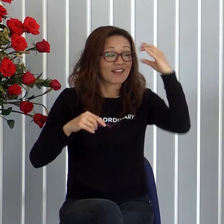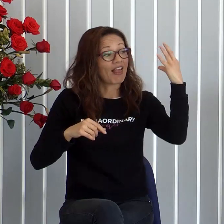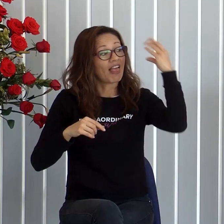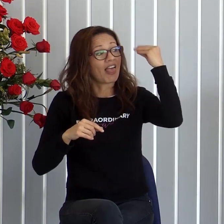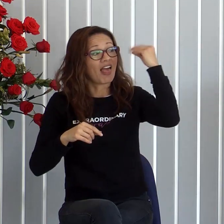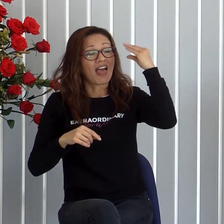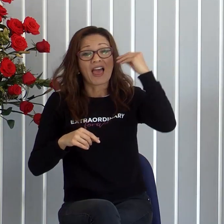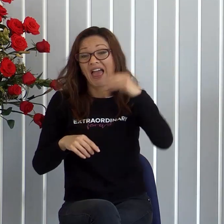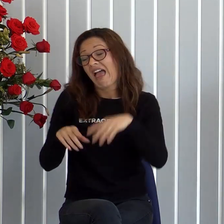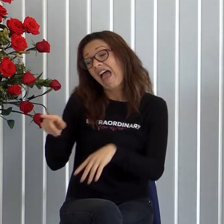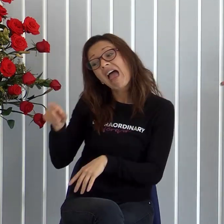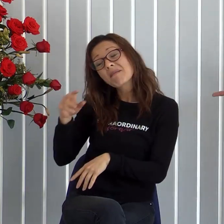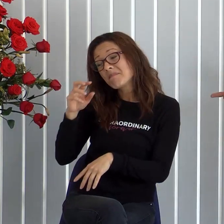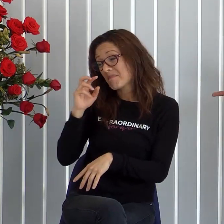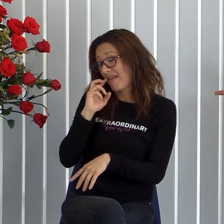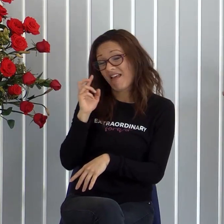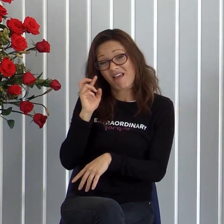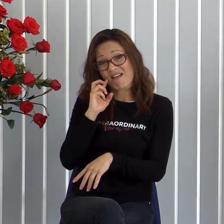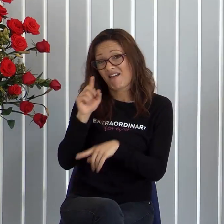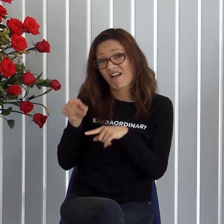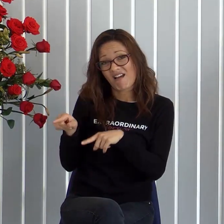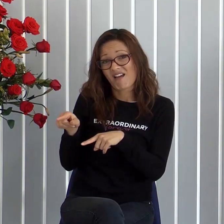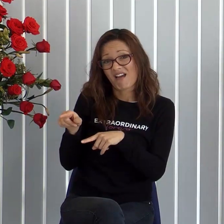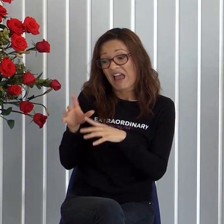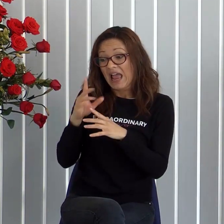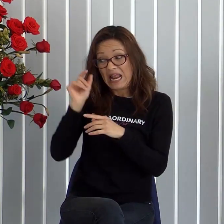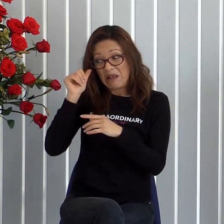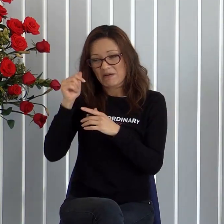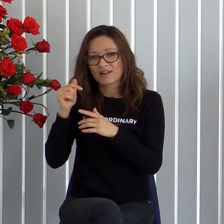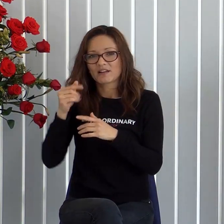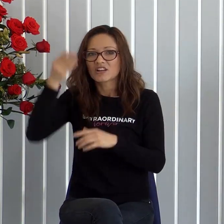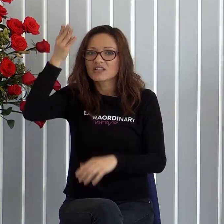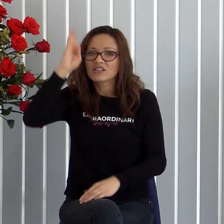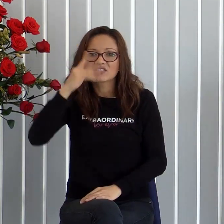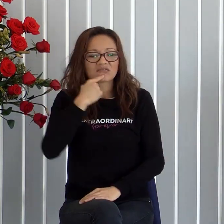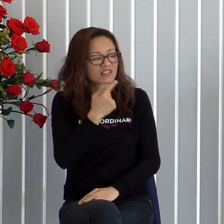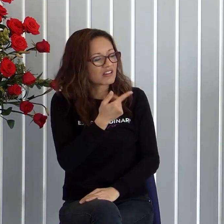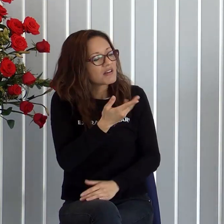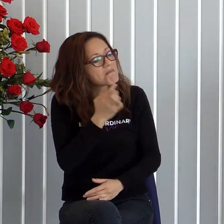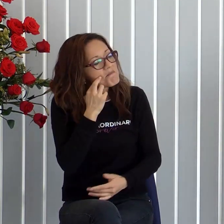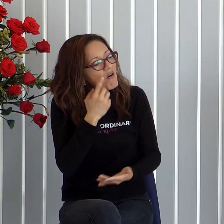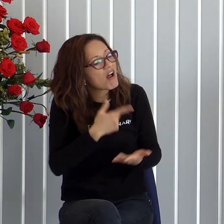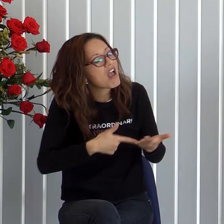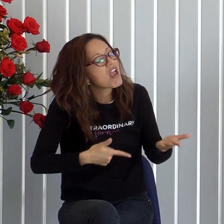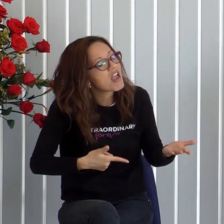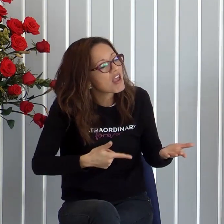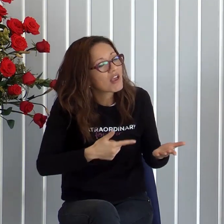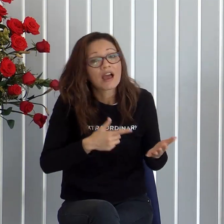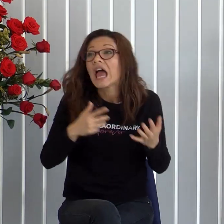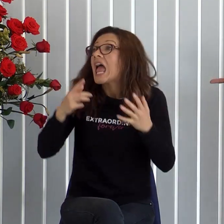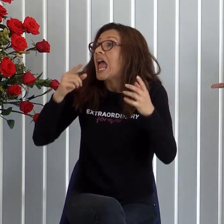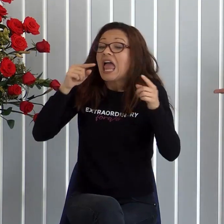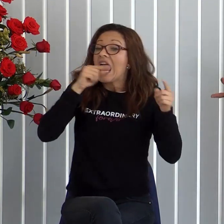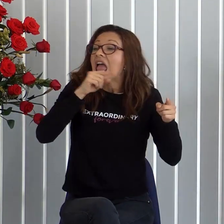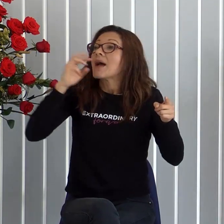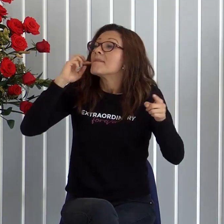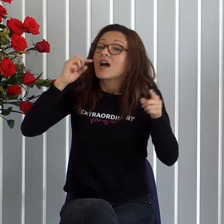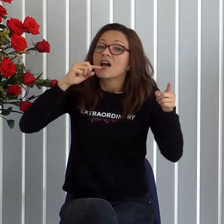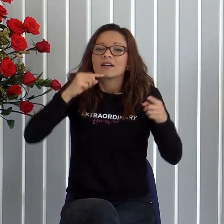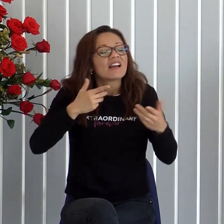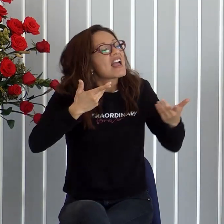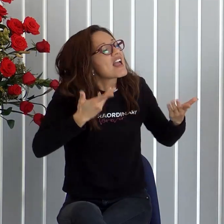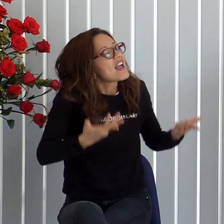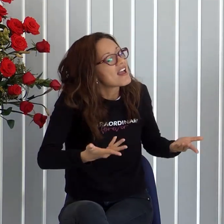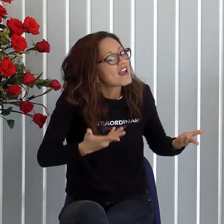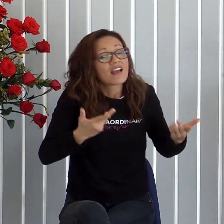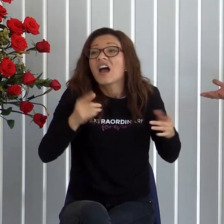es que Paola, y Dios le dice, a ver, ¿Paola qué? No, es que ¿Paola